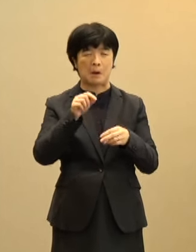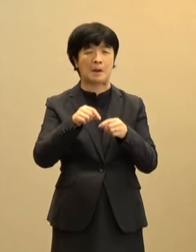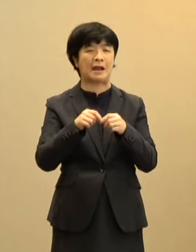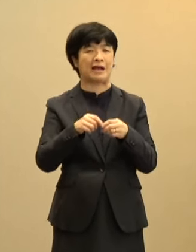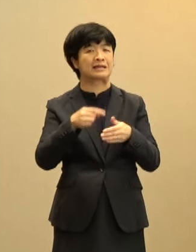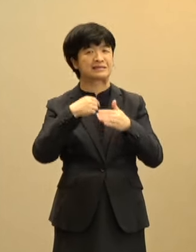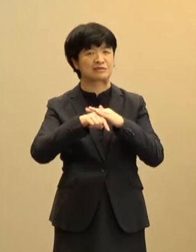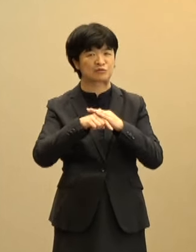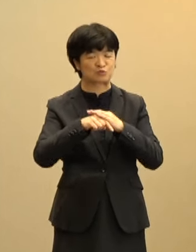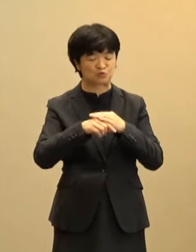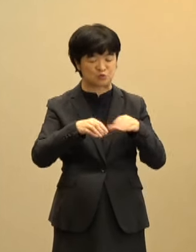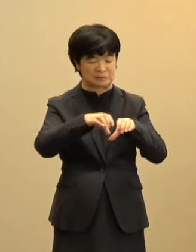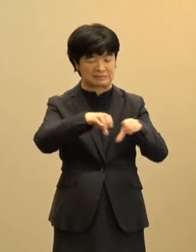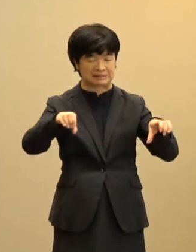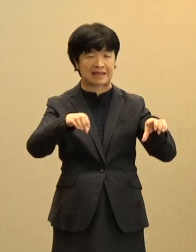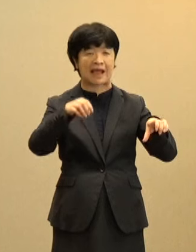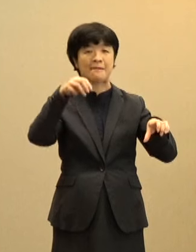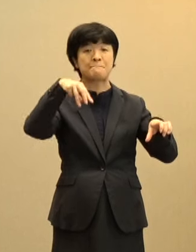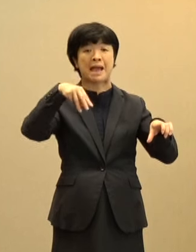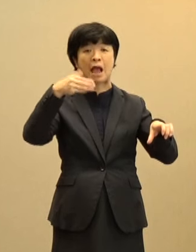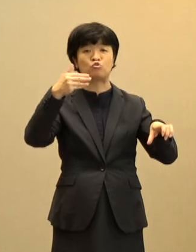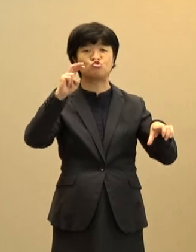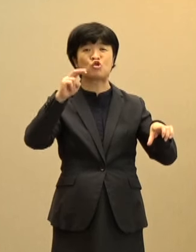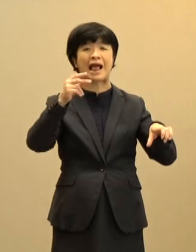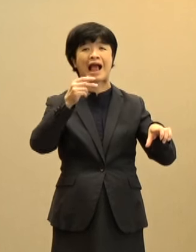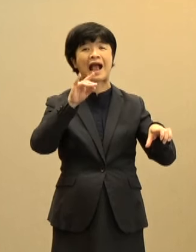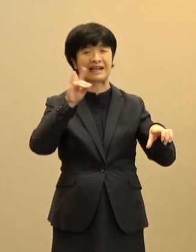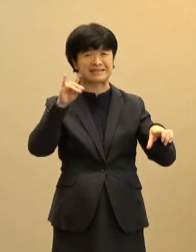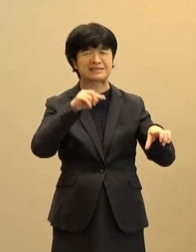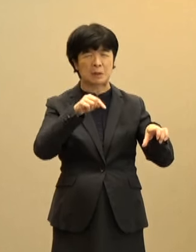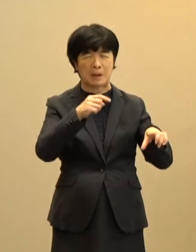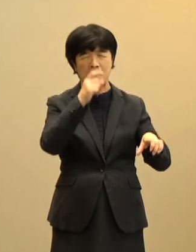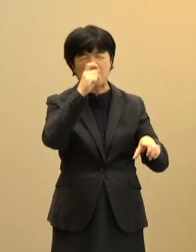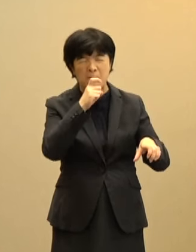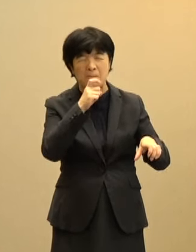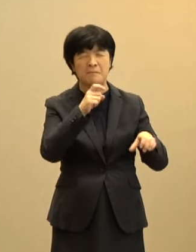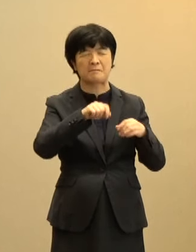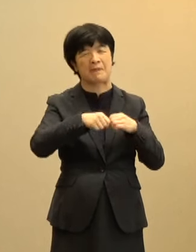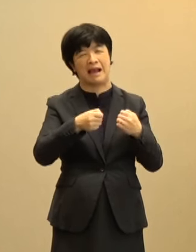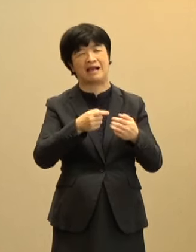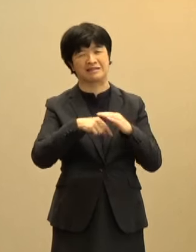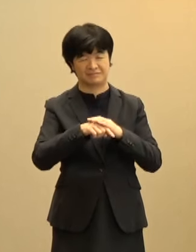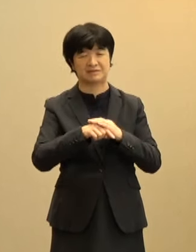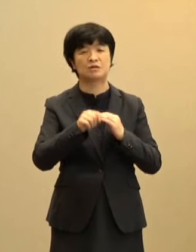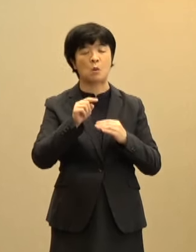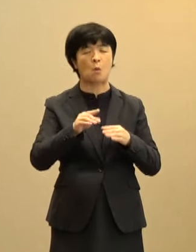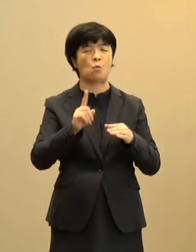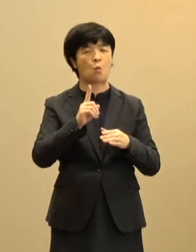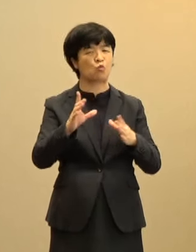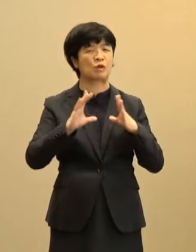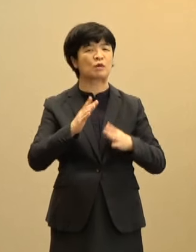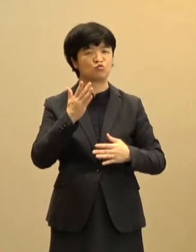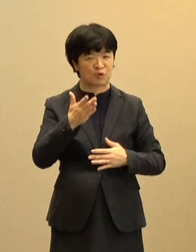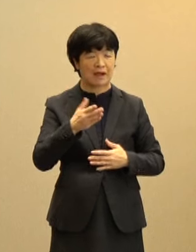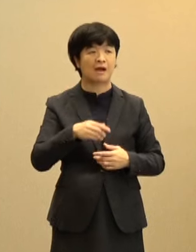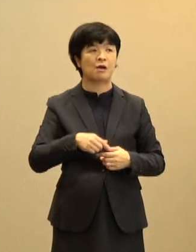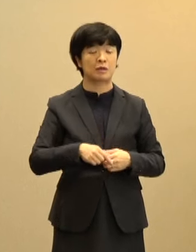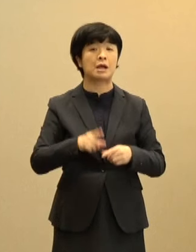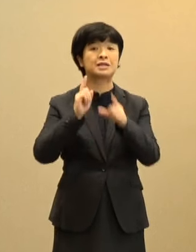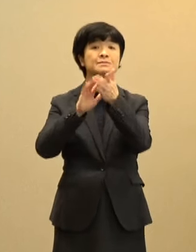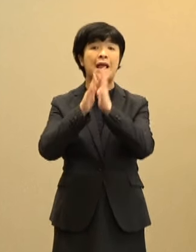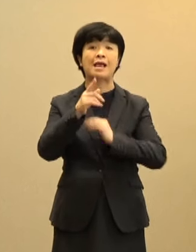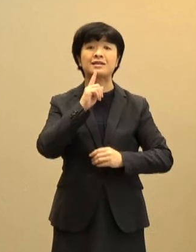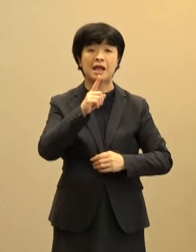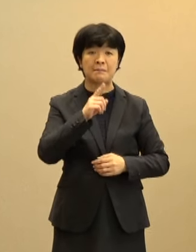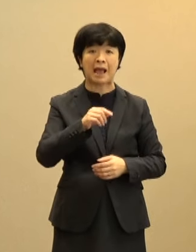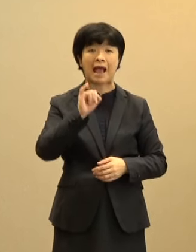事故が起きているかと思いますが、今回の件の受け止めをまずお願いしたいのと、今はいすみ鉄道の筆頭株主かと思うんですけ